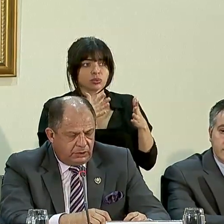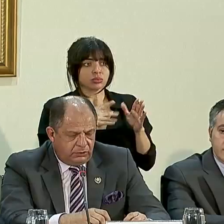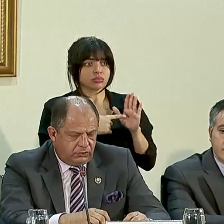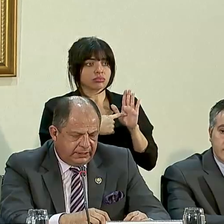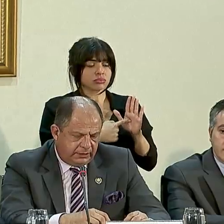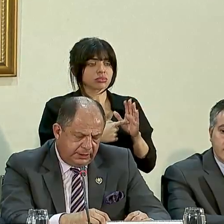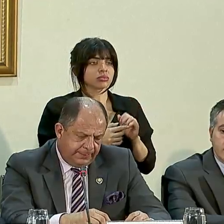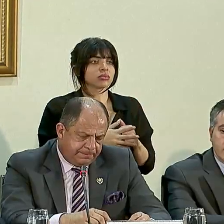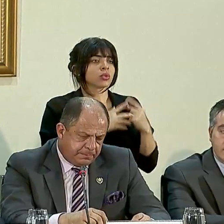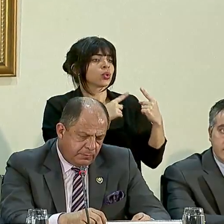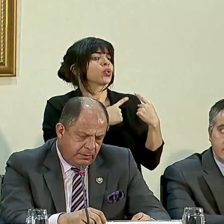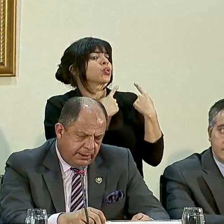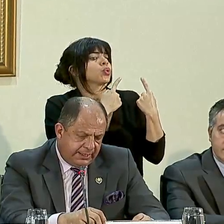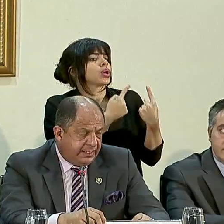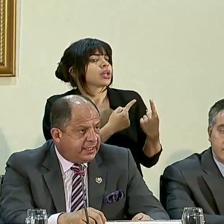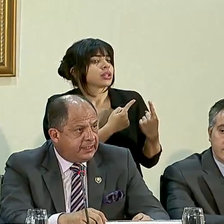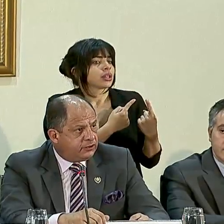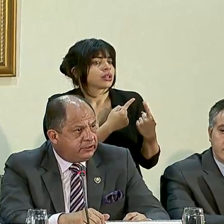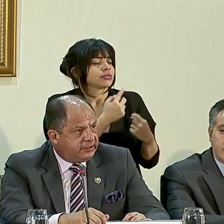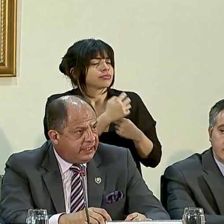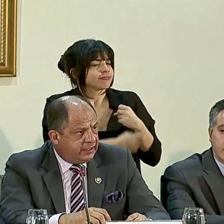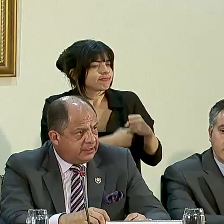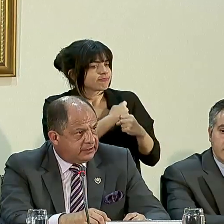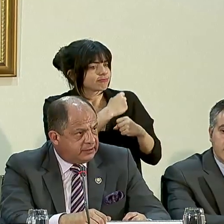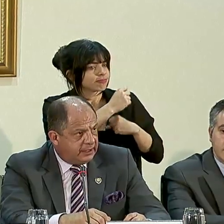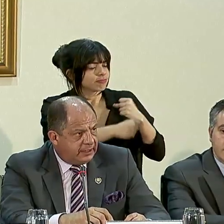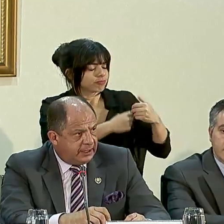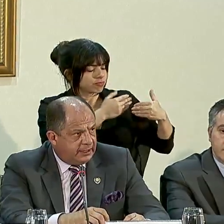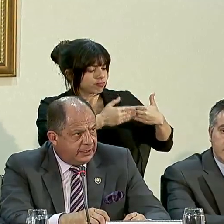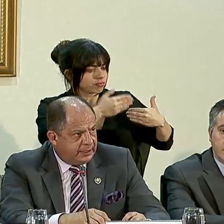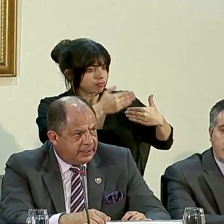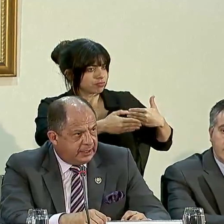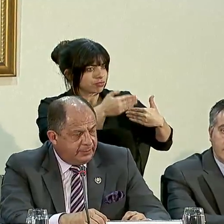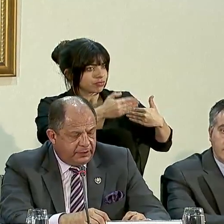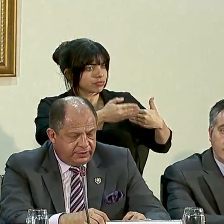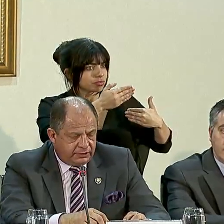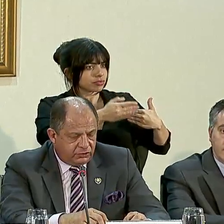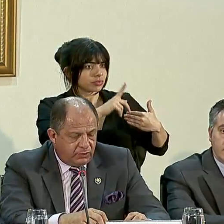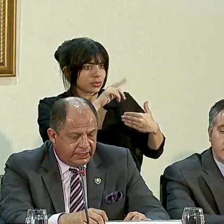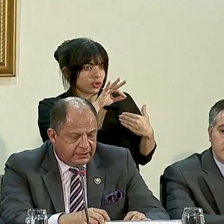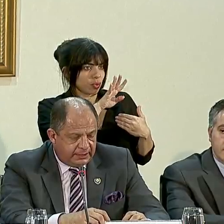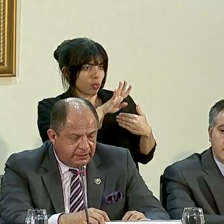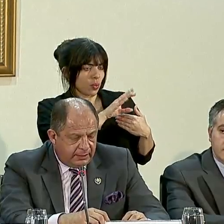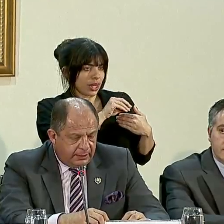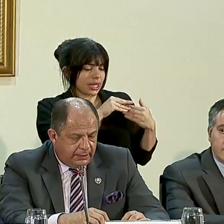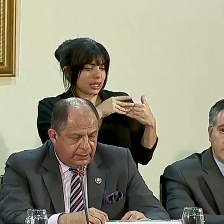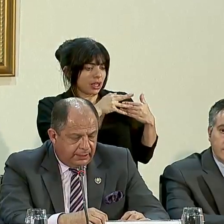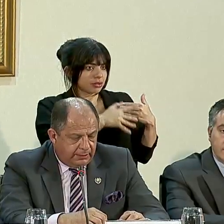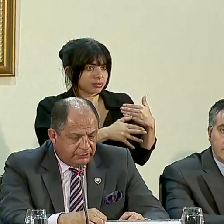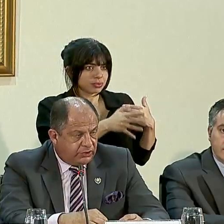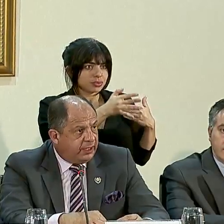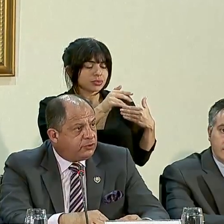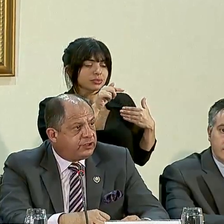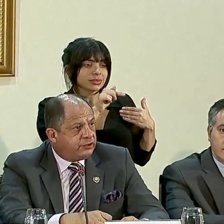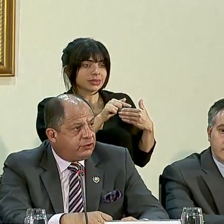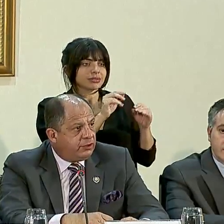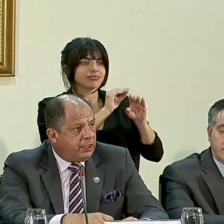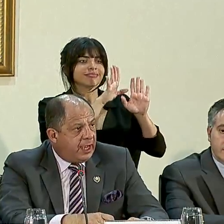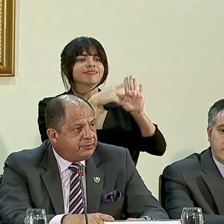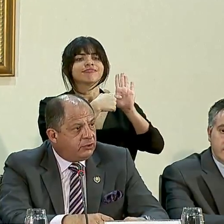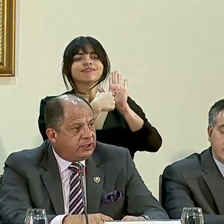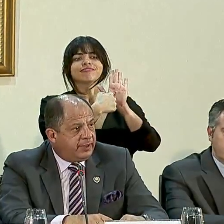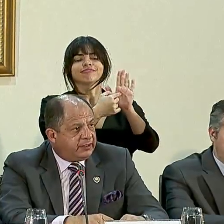caso durante las décadas siguientes a la década de 1940, es una